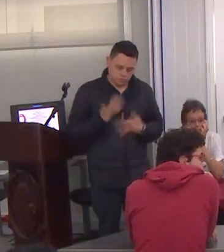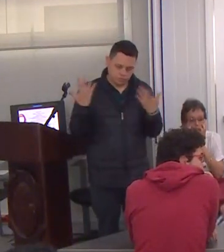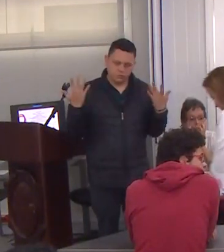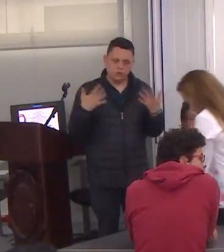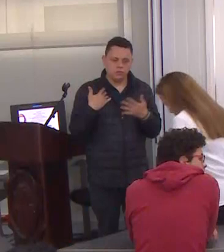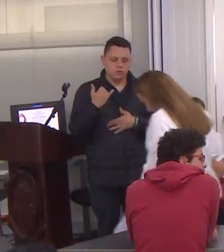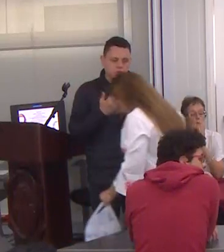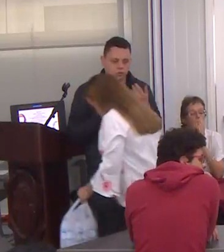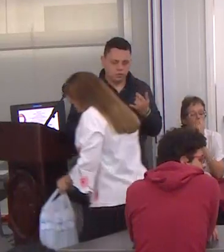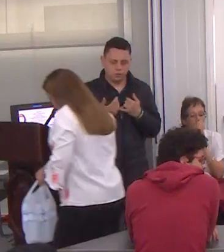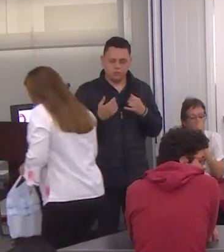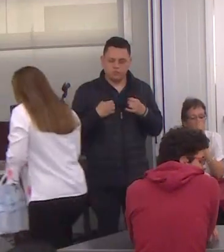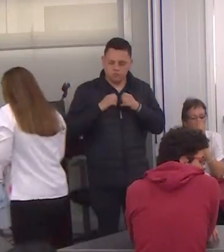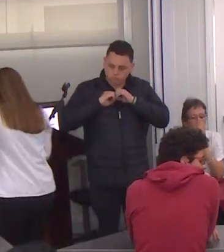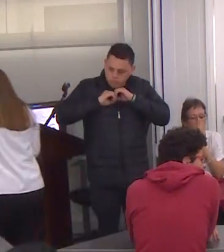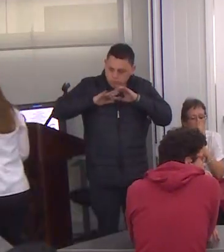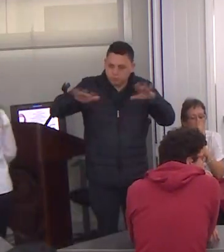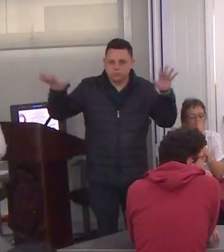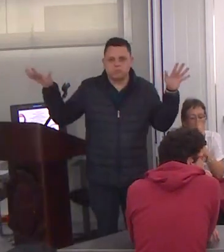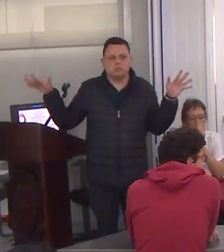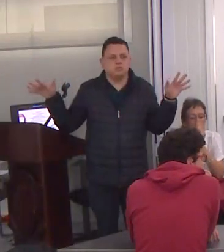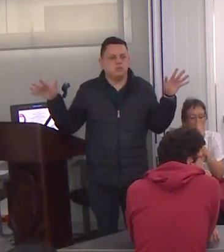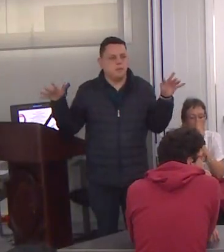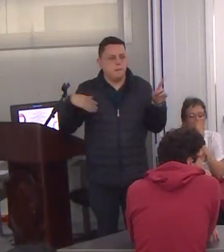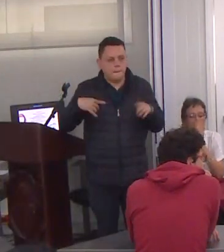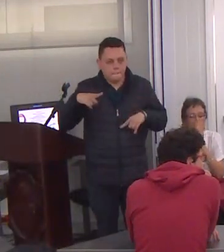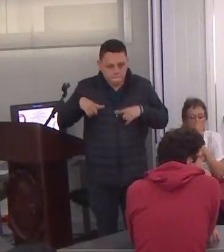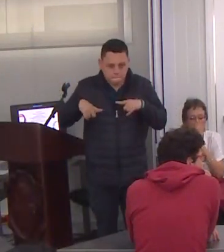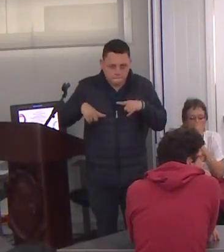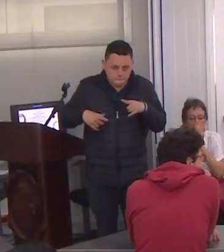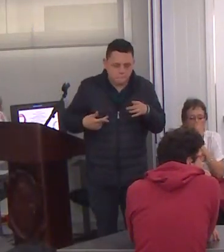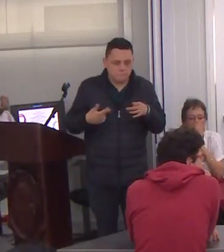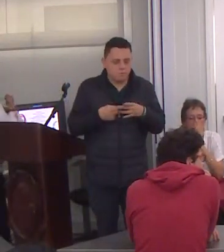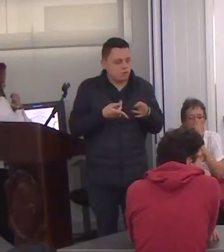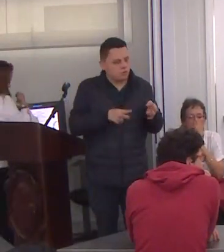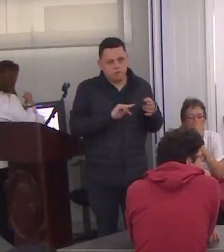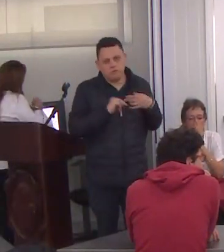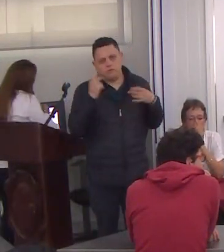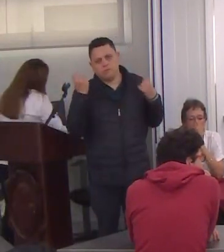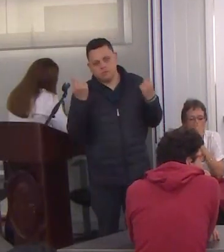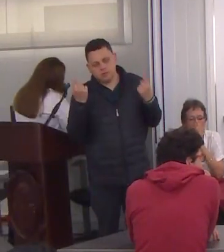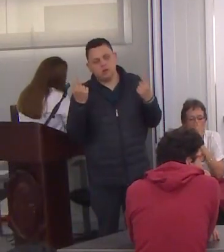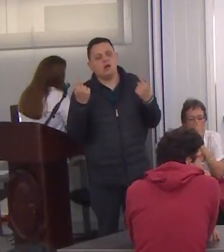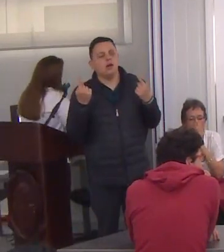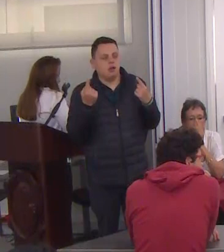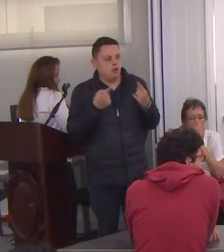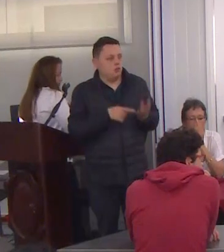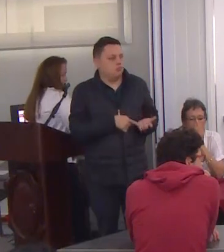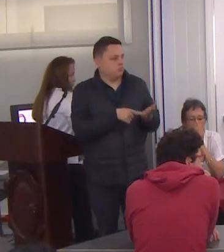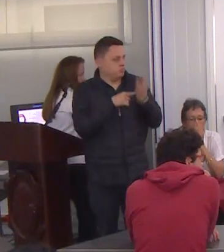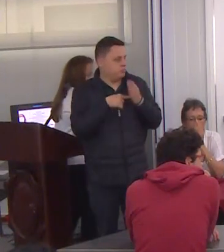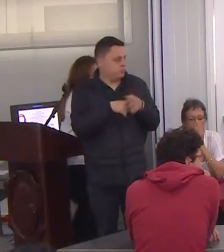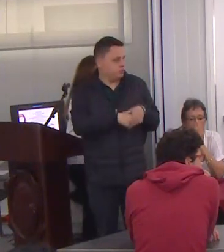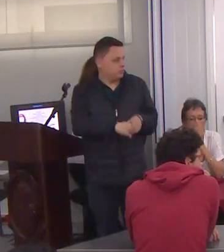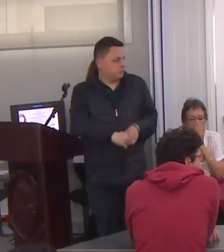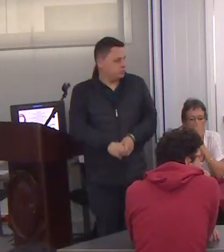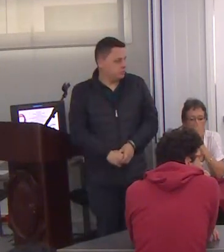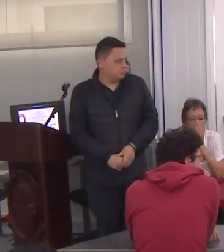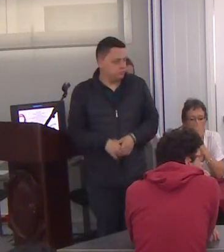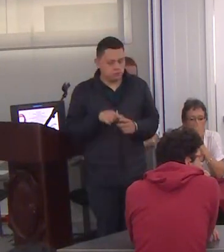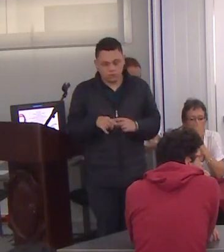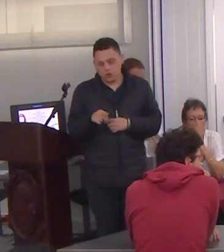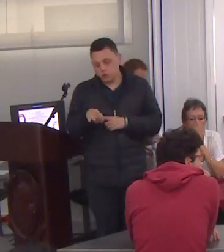identidad y manifestarla ampliamente entonces era una incomprensión entonces aquí lo mostraba como el contexto